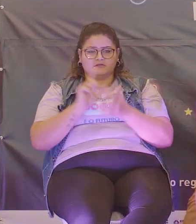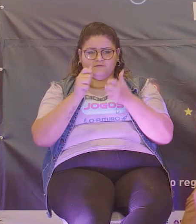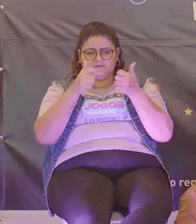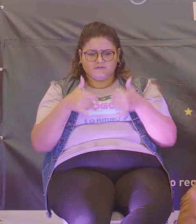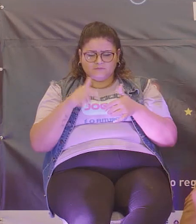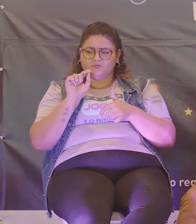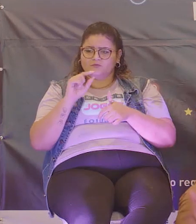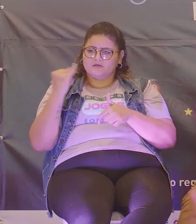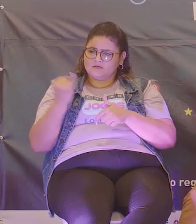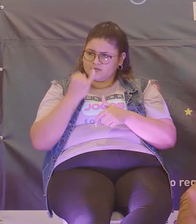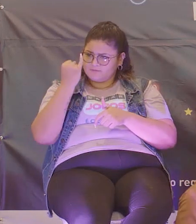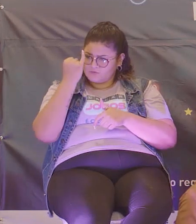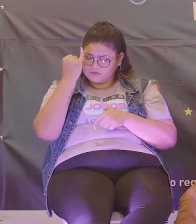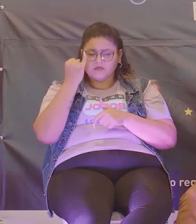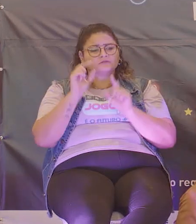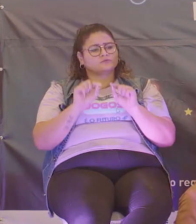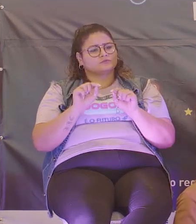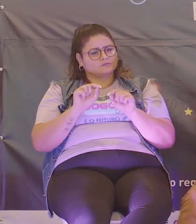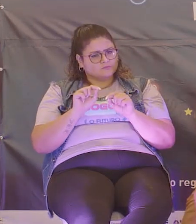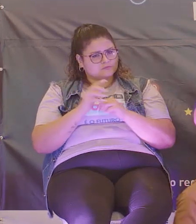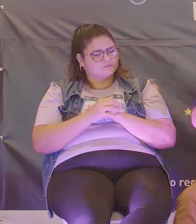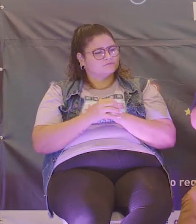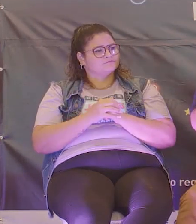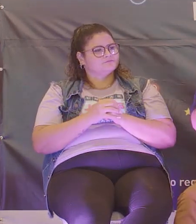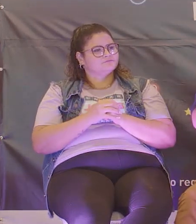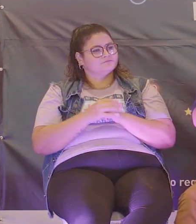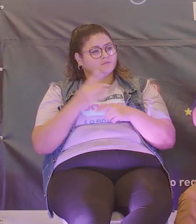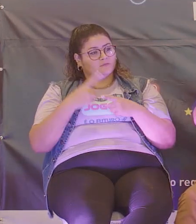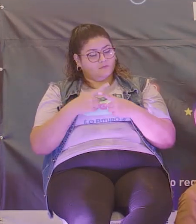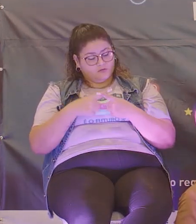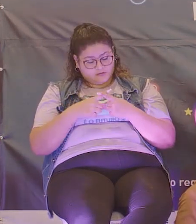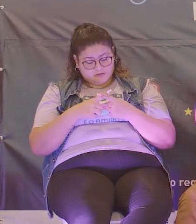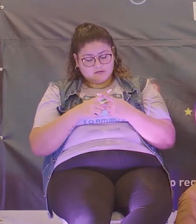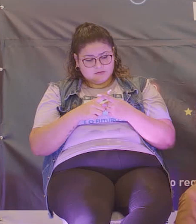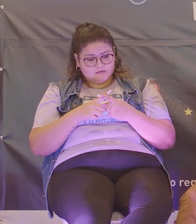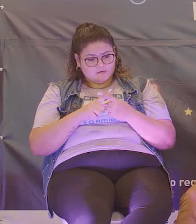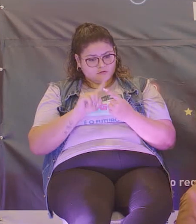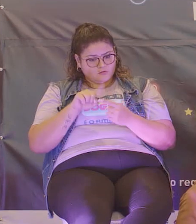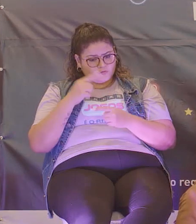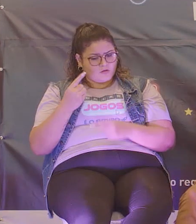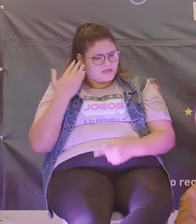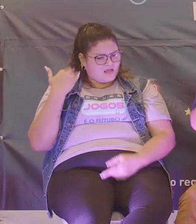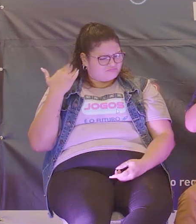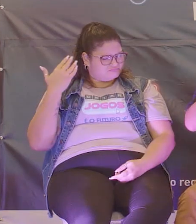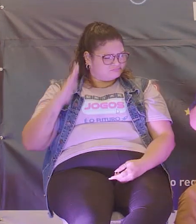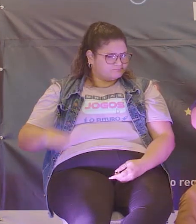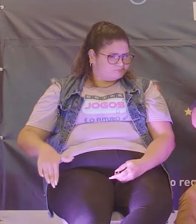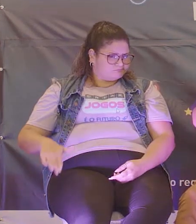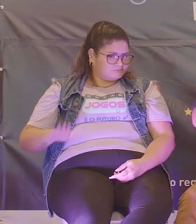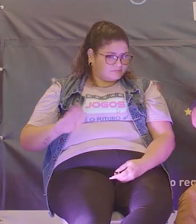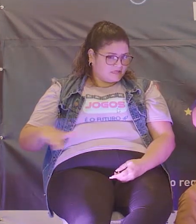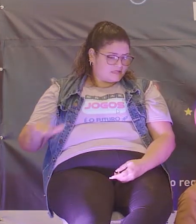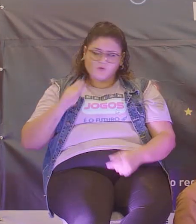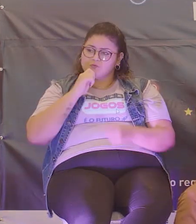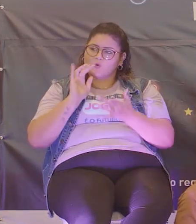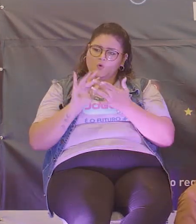é importante ressaltar o impacto que isso traz, cara. Porque, assim, quando eu era criança, eu não tive contato com